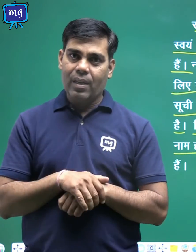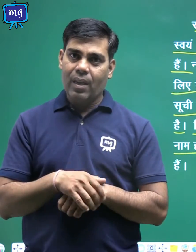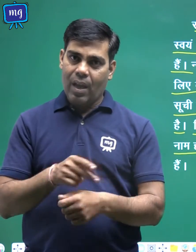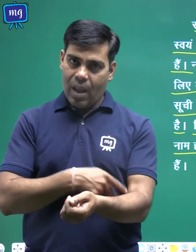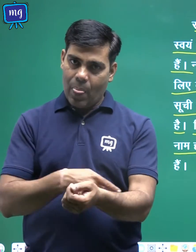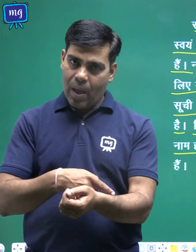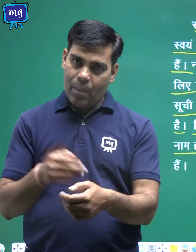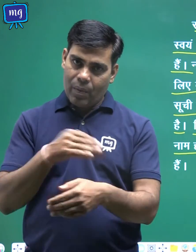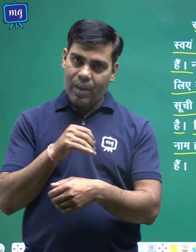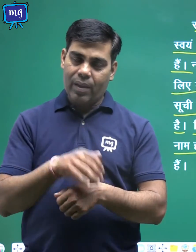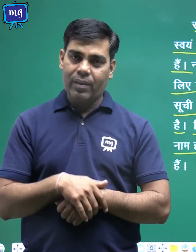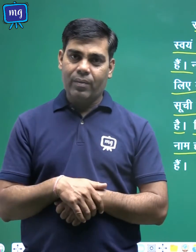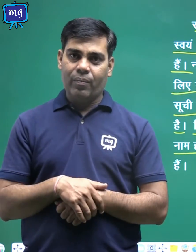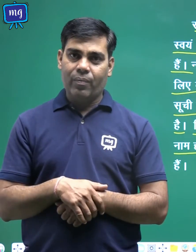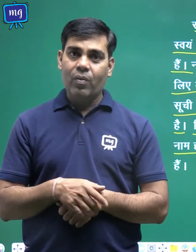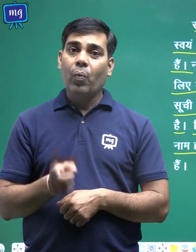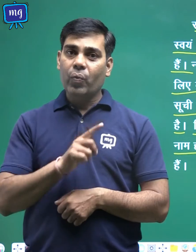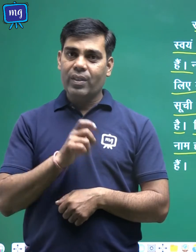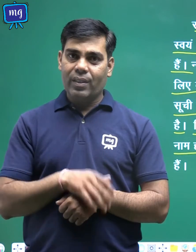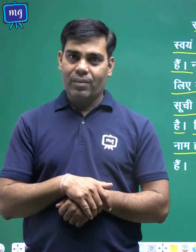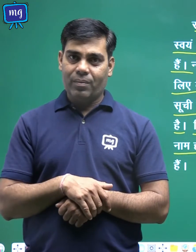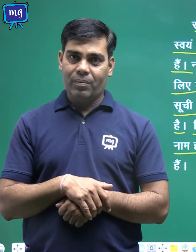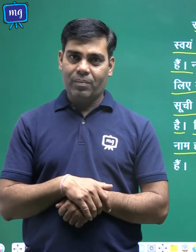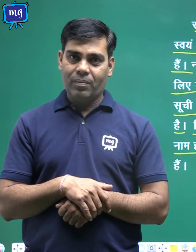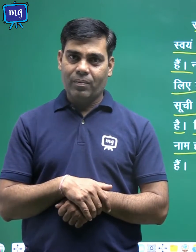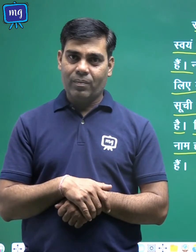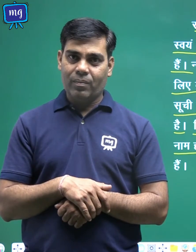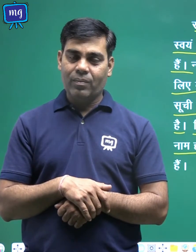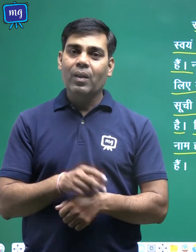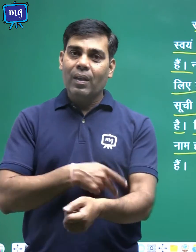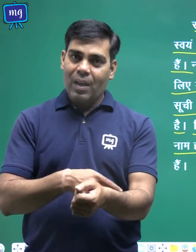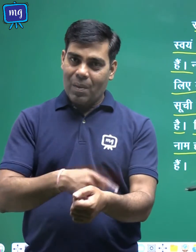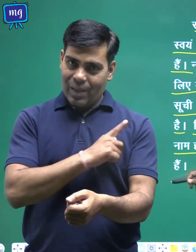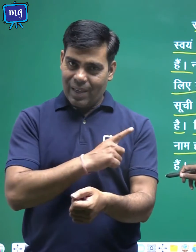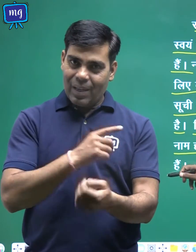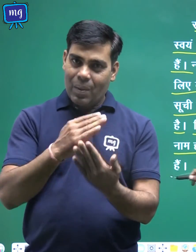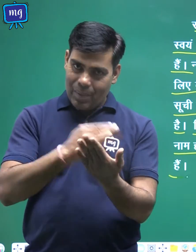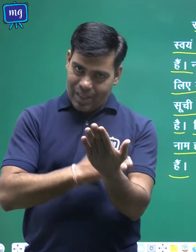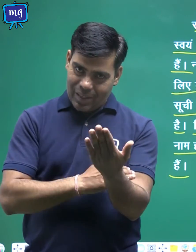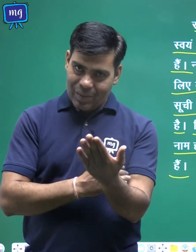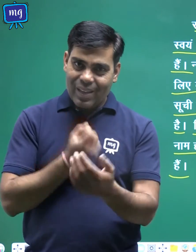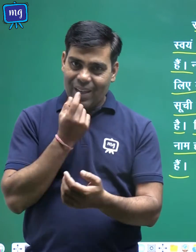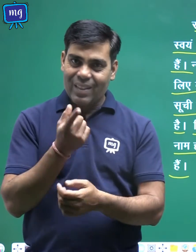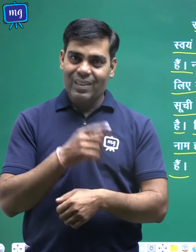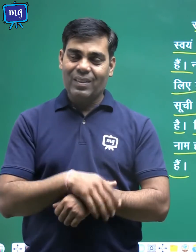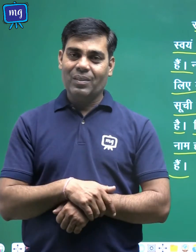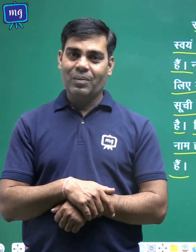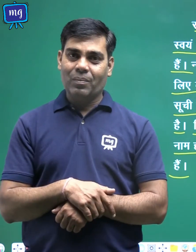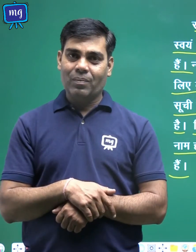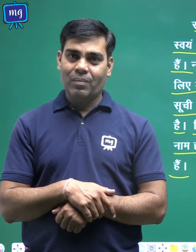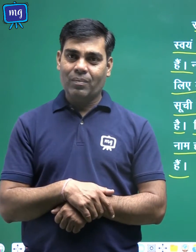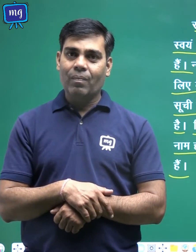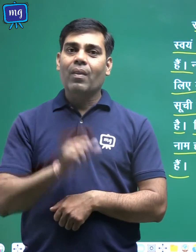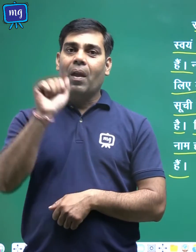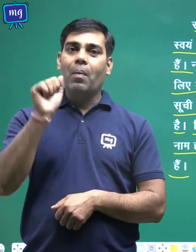नाम होते हैं उसे मतदाता सूची कहते हैं। आप